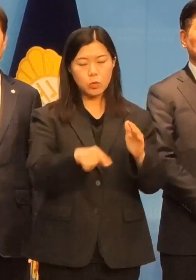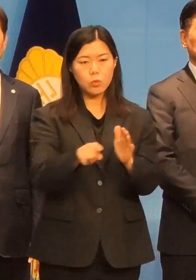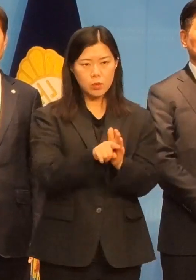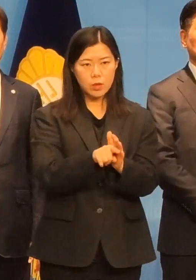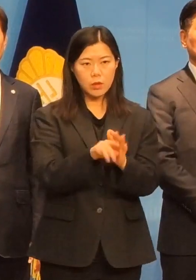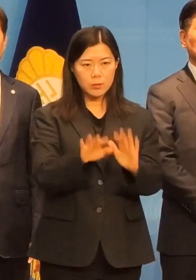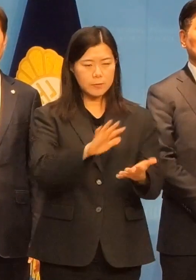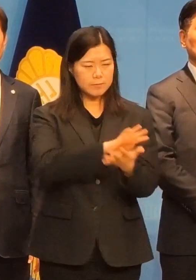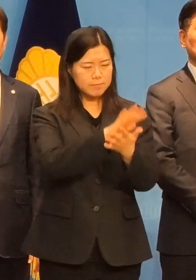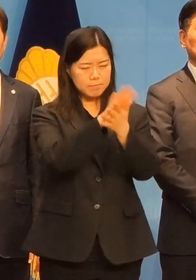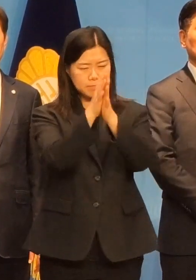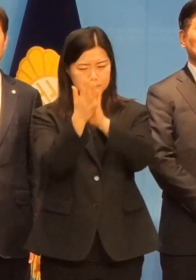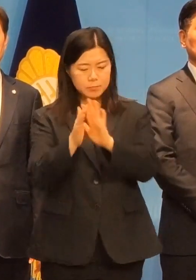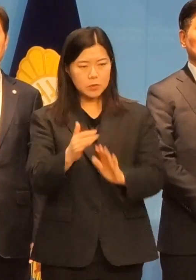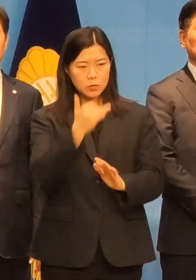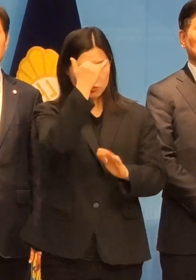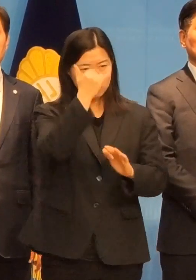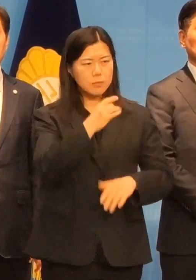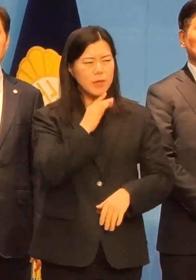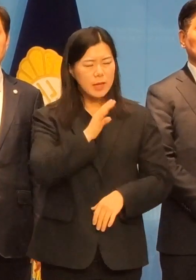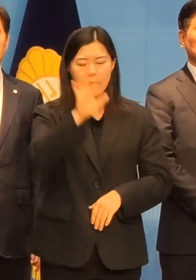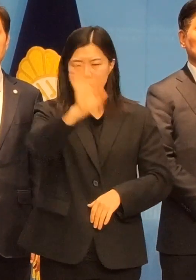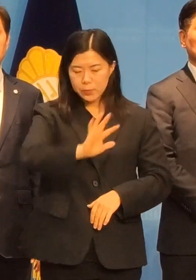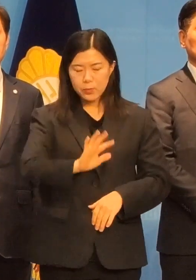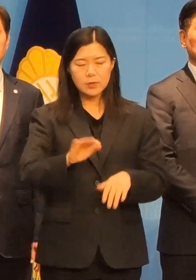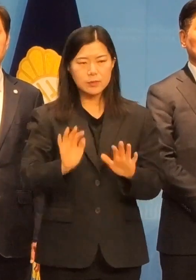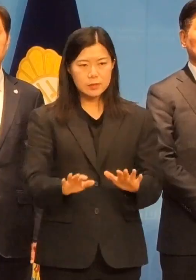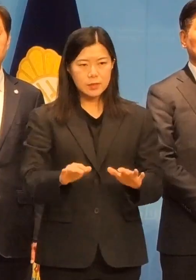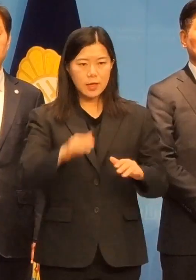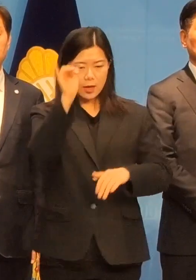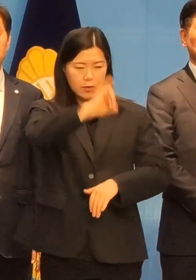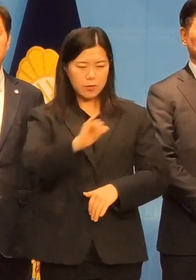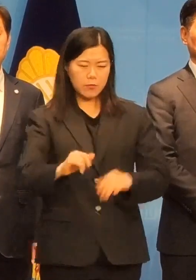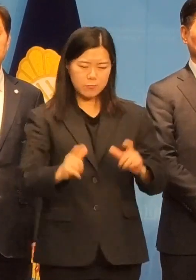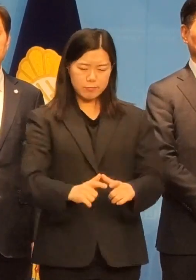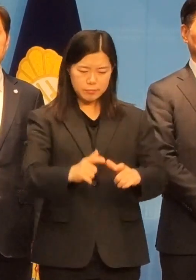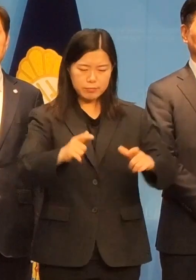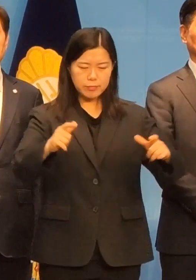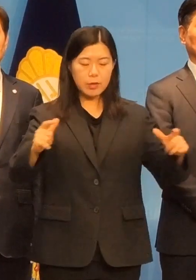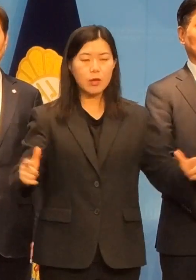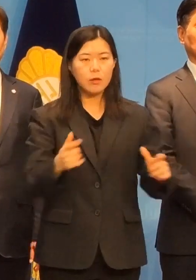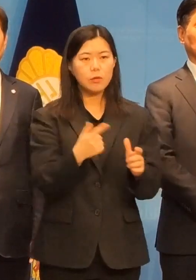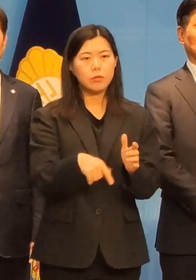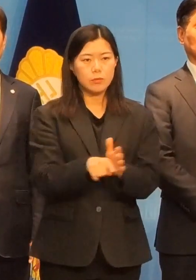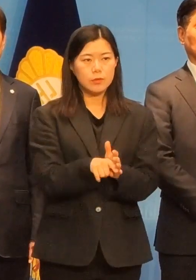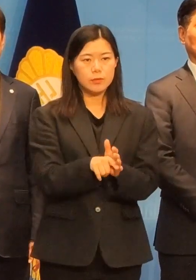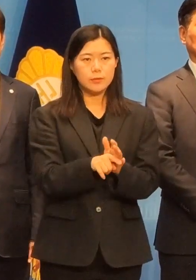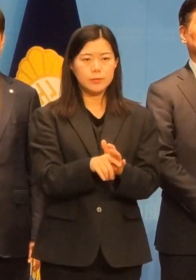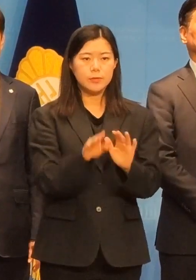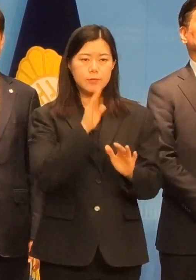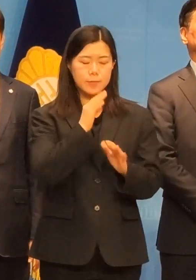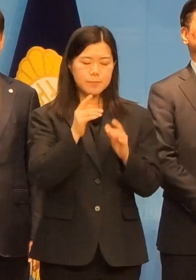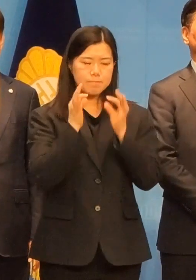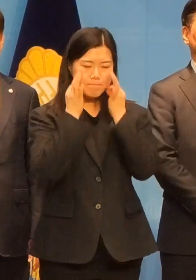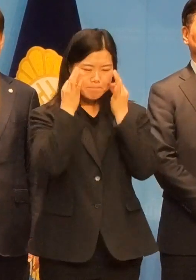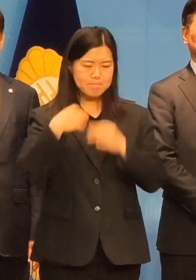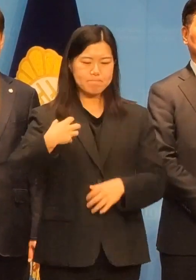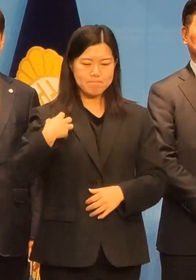변화가 충청권을 넘어 대한민국 전체로 확산할 수 있도록 끝까지